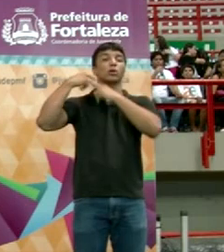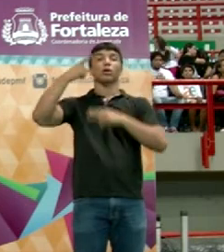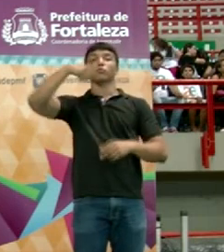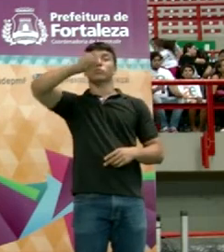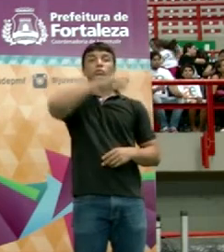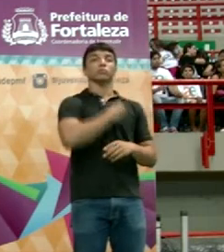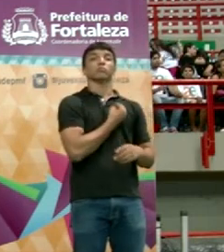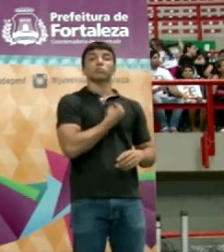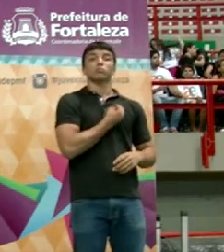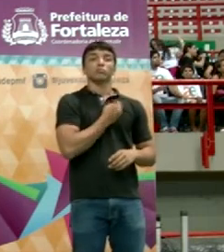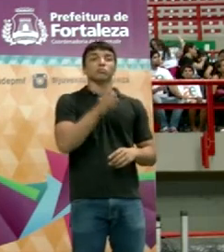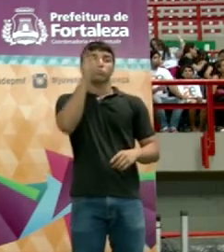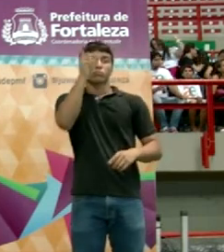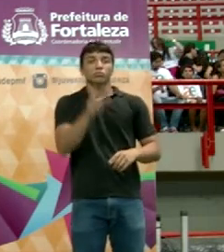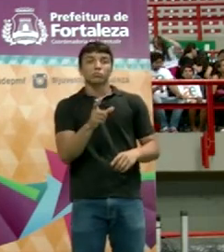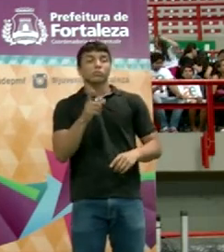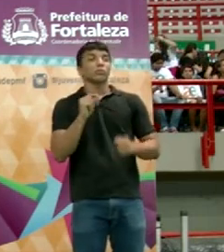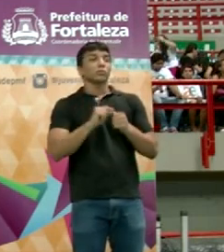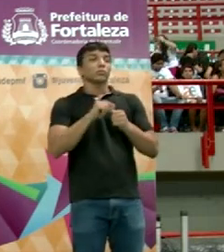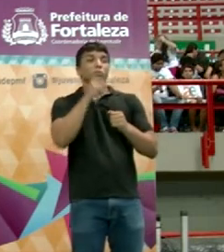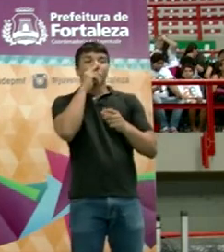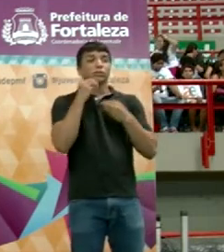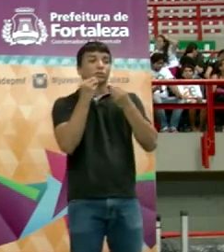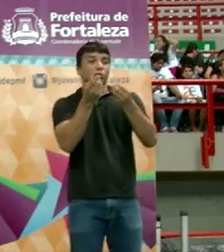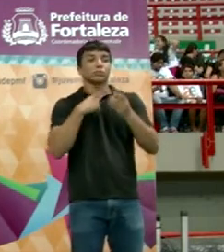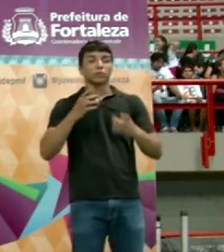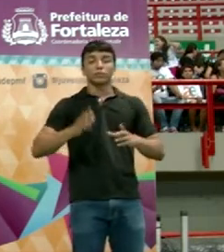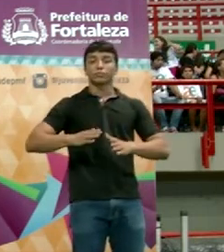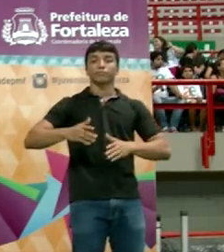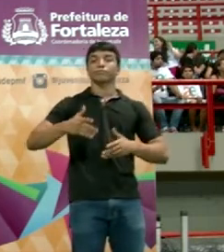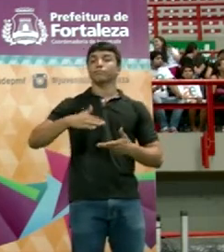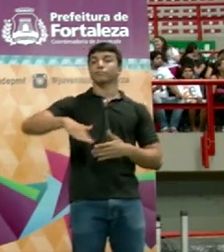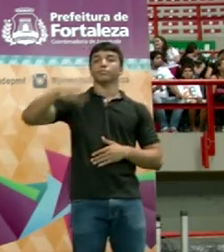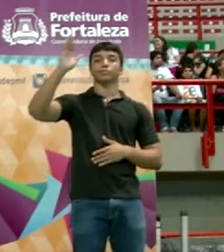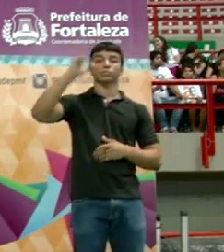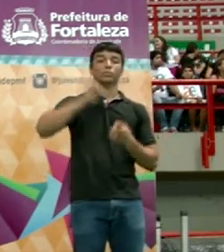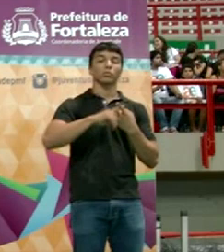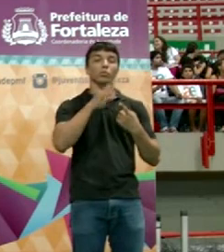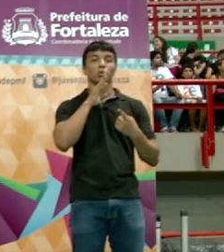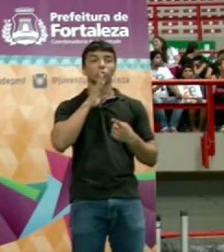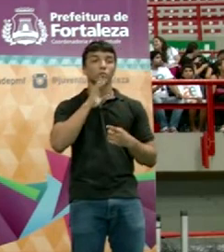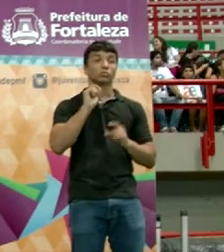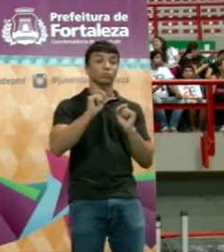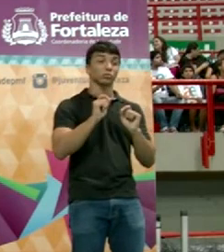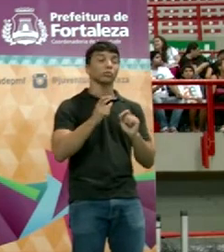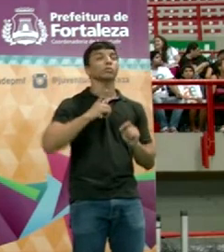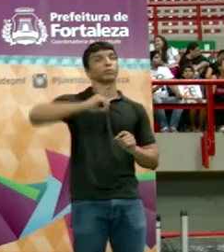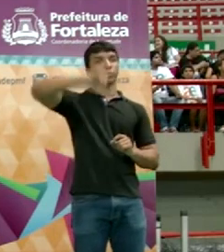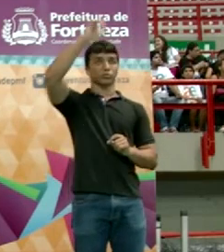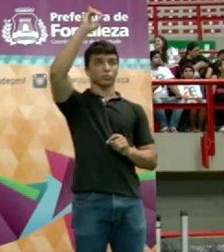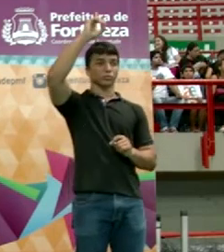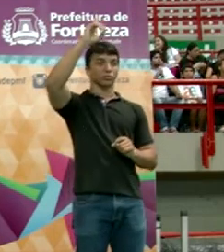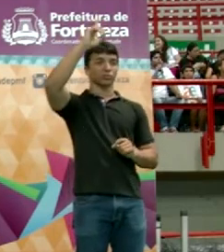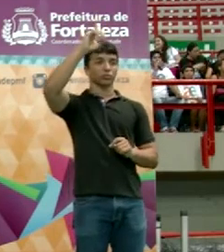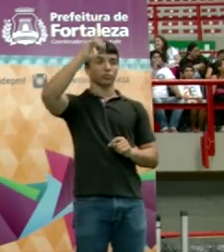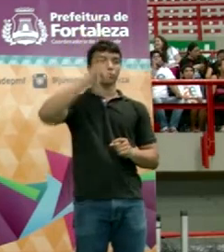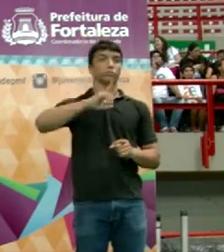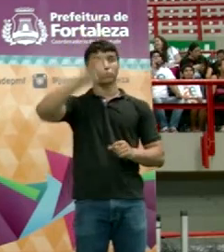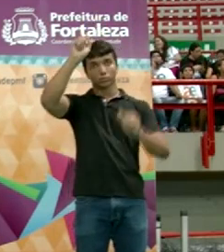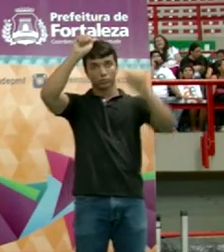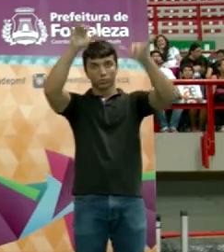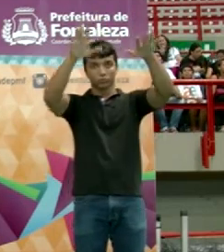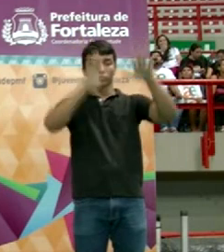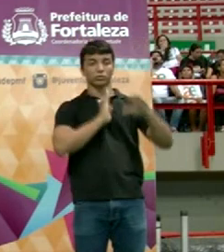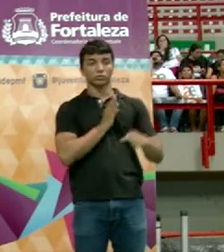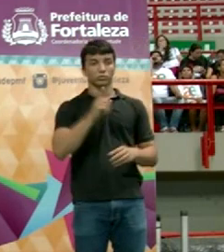você existir e por fazer com que você cresça e o seu conhecimento prospere, que é Deus. Deus abençoe